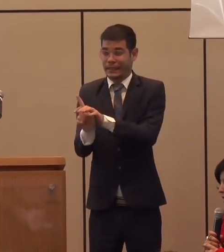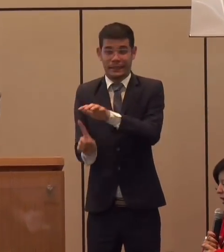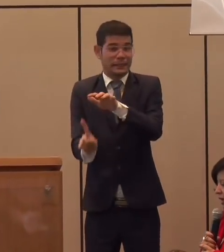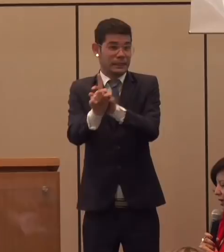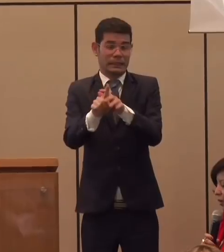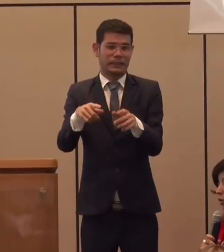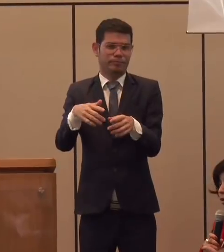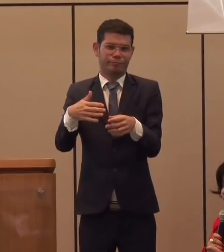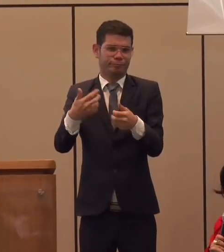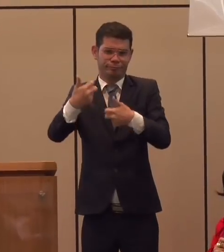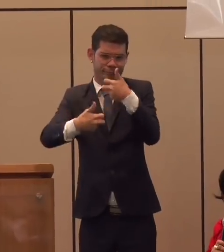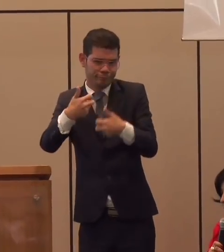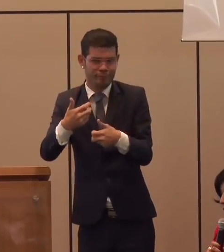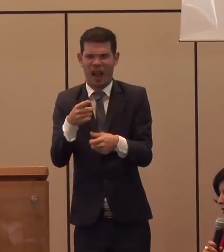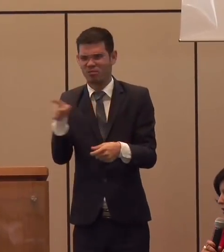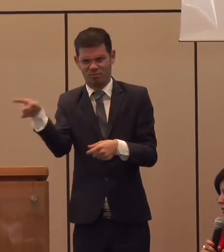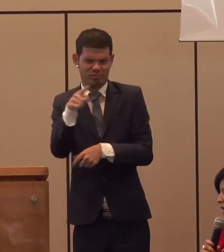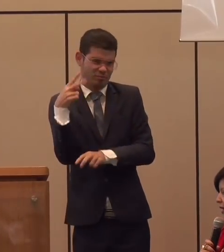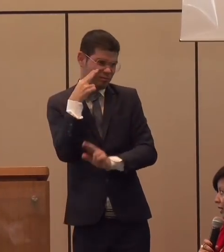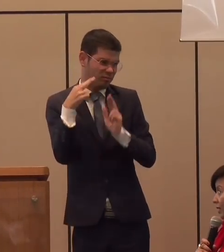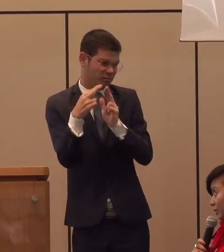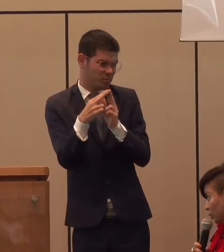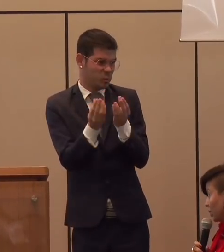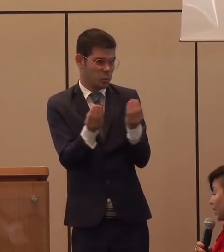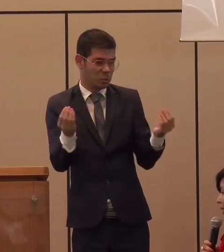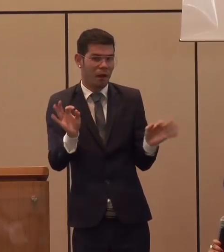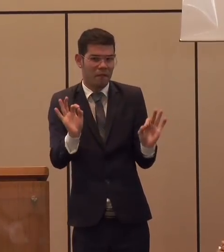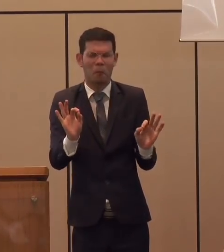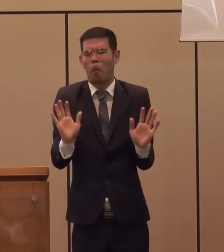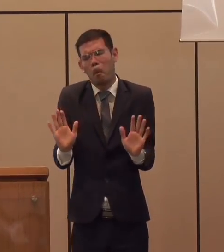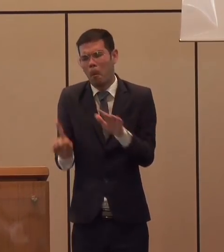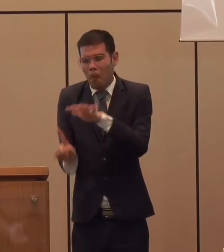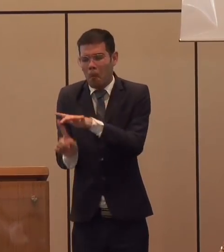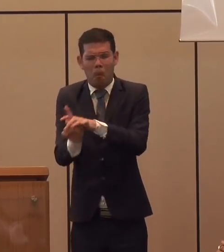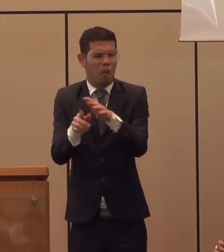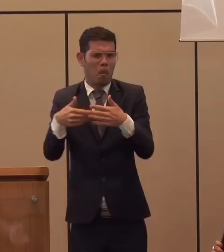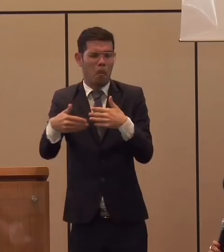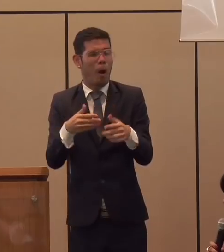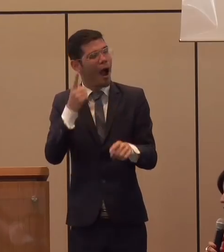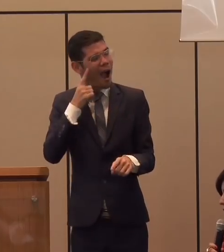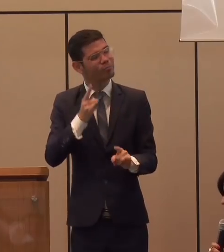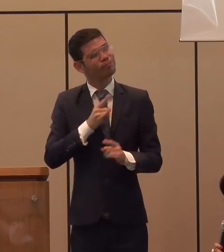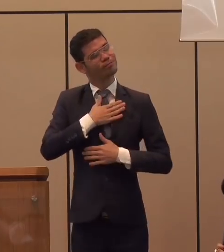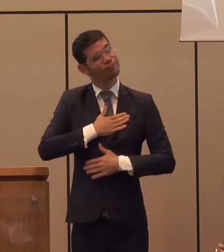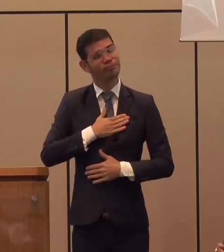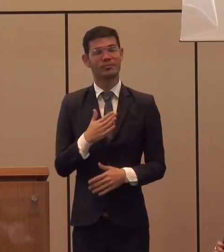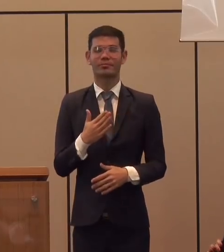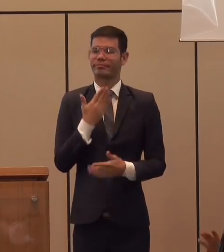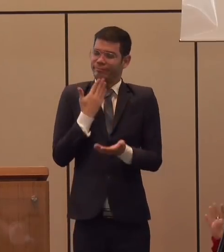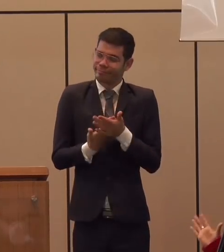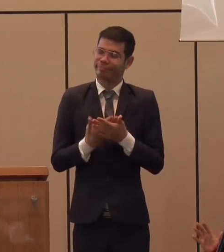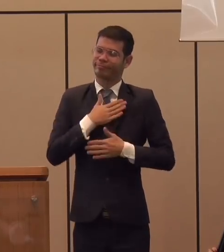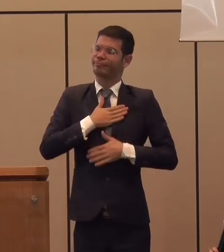que ya muchos conocen tenemos que sentir una gran gratitud porque hemos encontrado